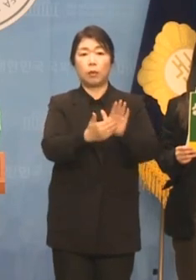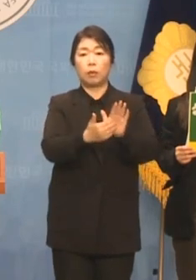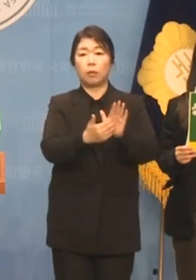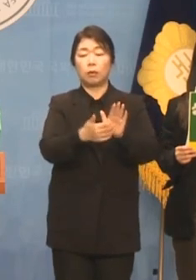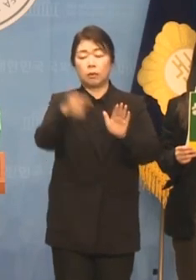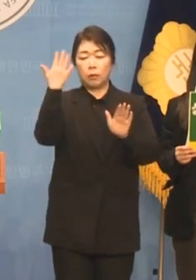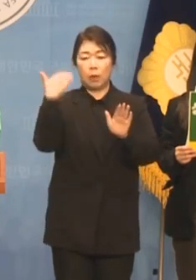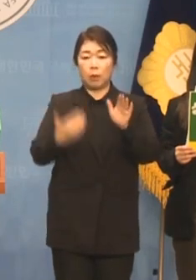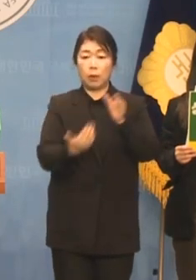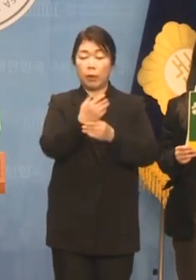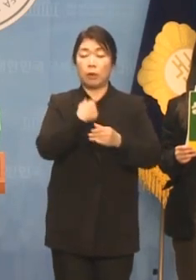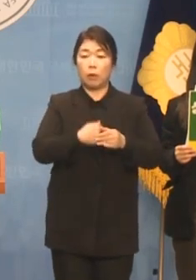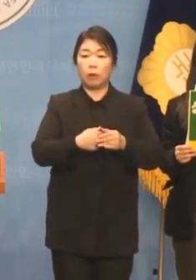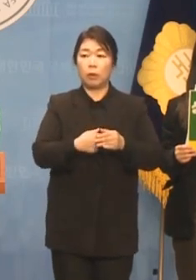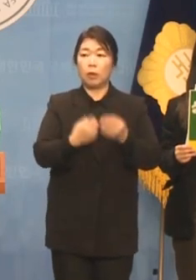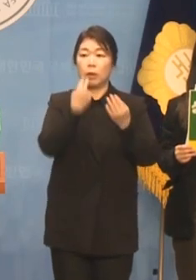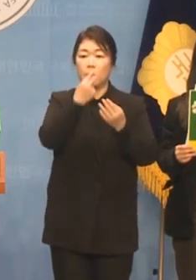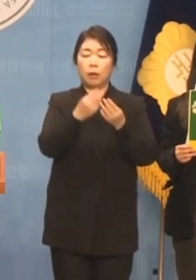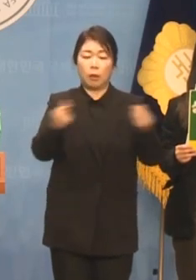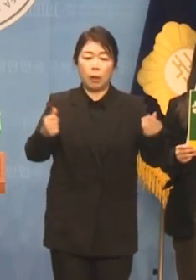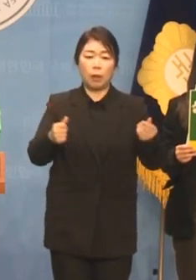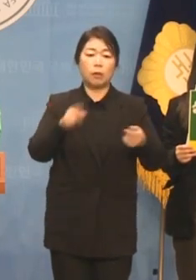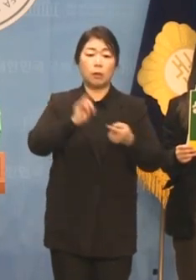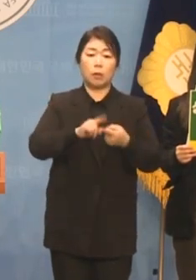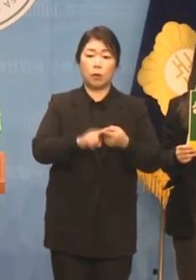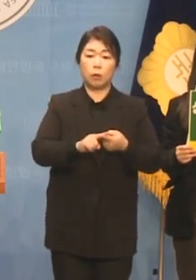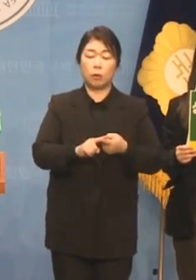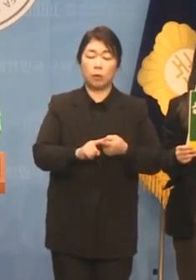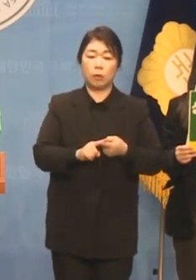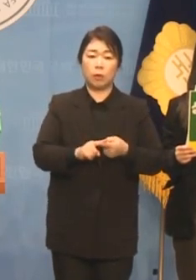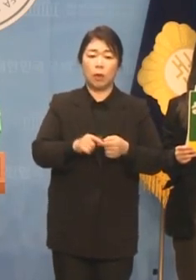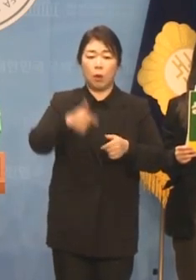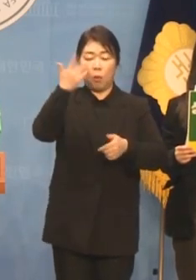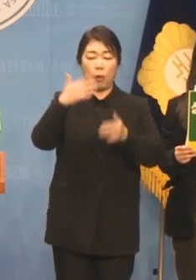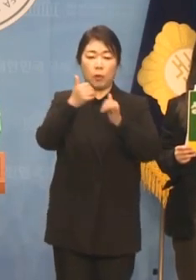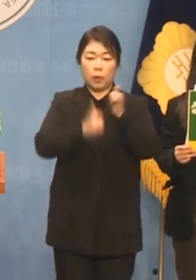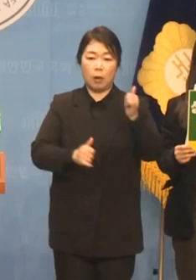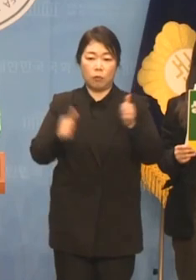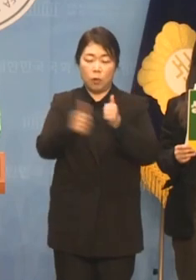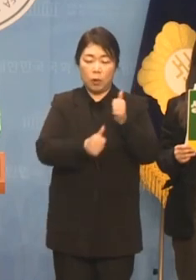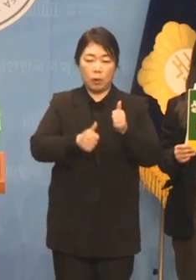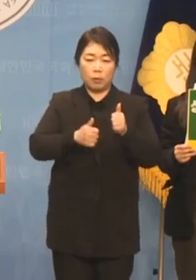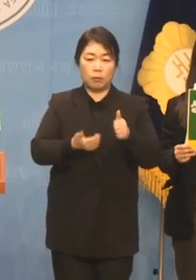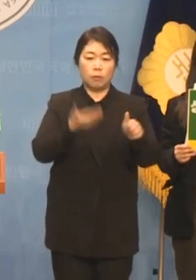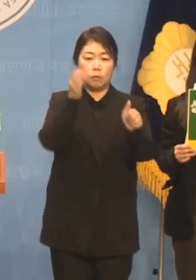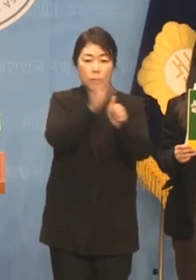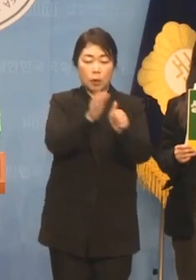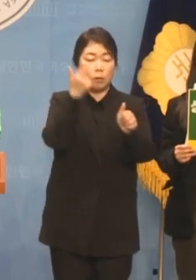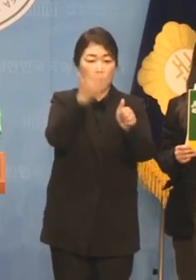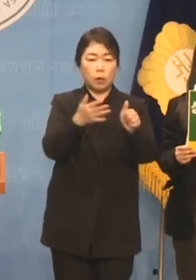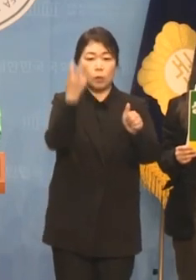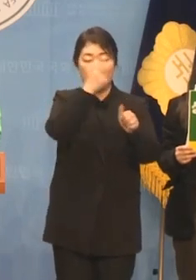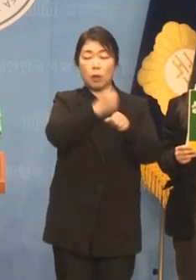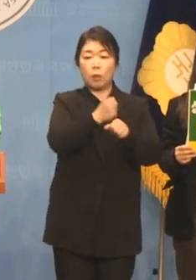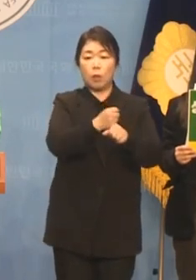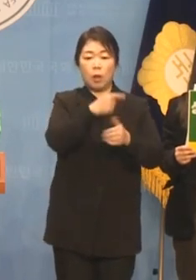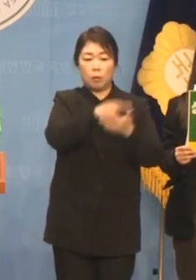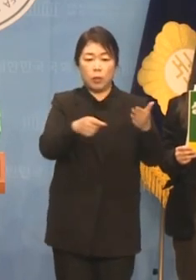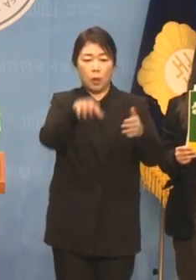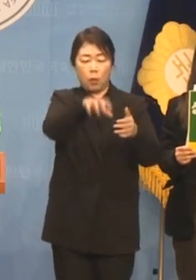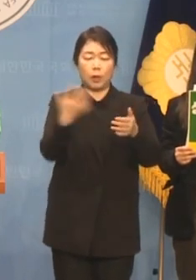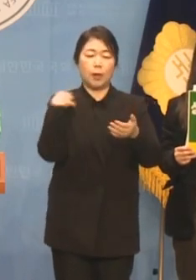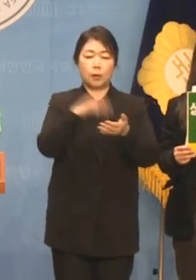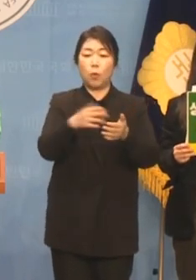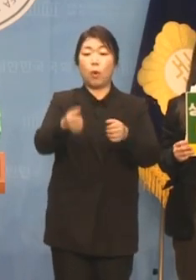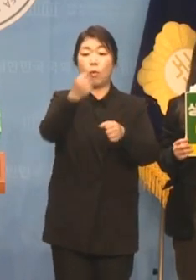과거 발생한 생태 학살에 대해서도 과거사 위원회를 구성해 조사하며 피해지역 회복과 재 살림을 위한 생태